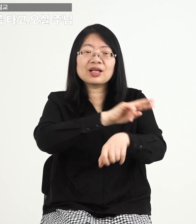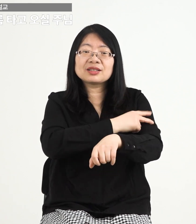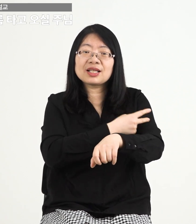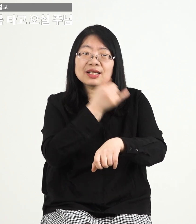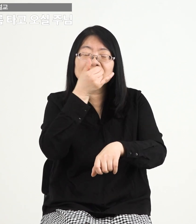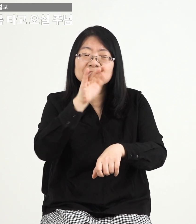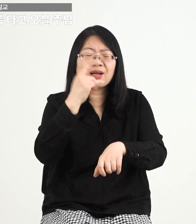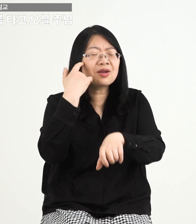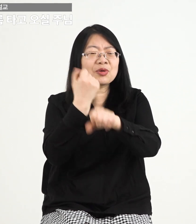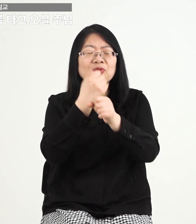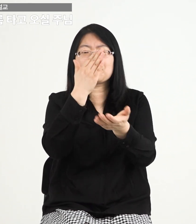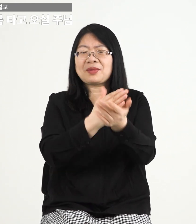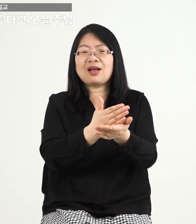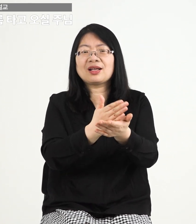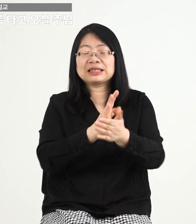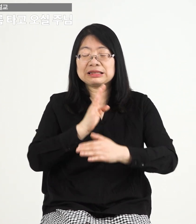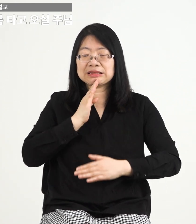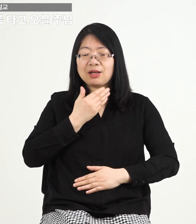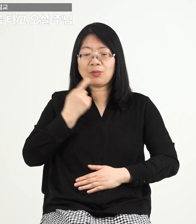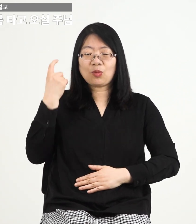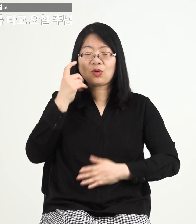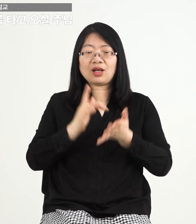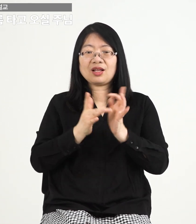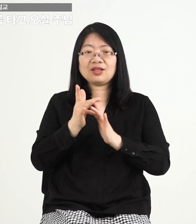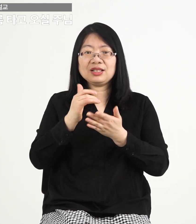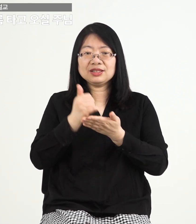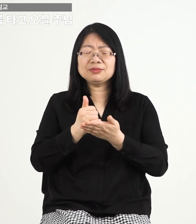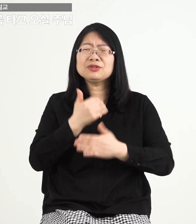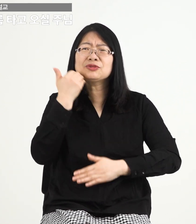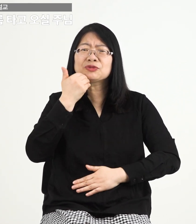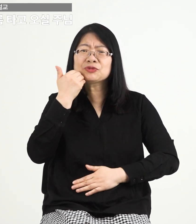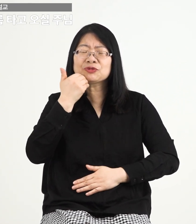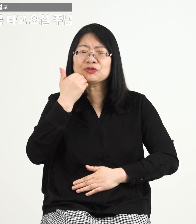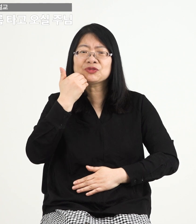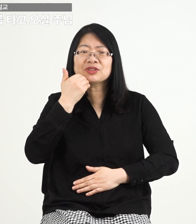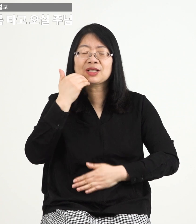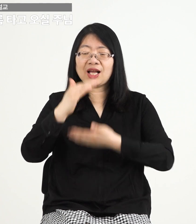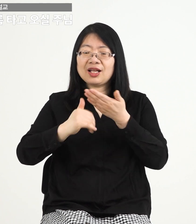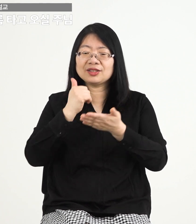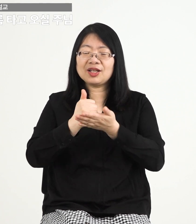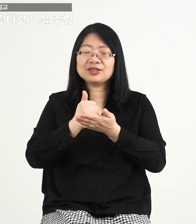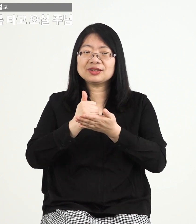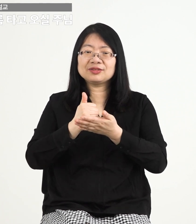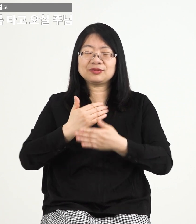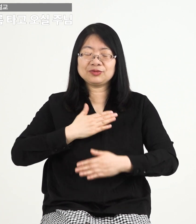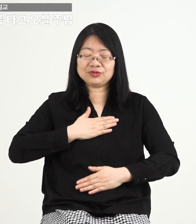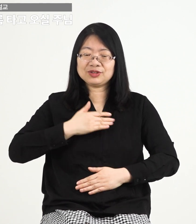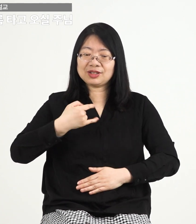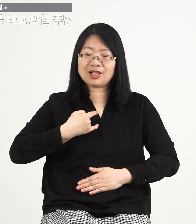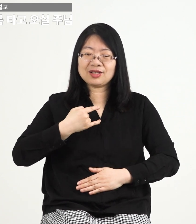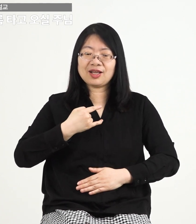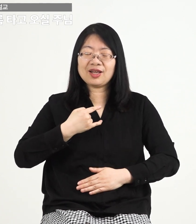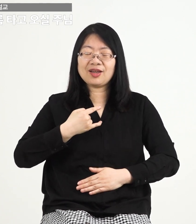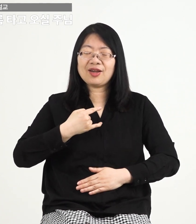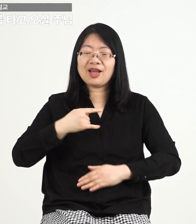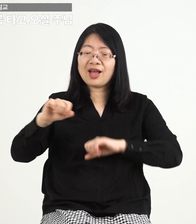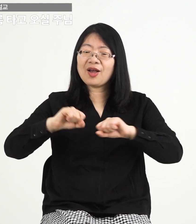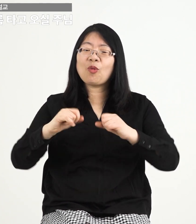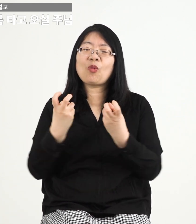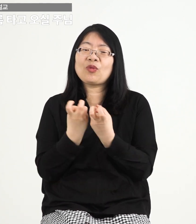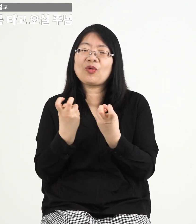없어요. 진짜 복음과 예수 그리스도는 어떤 분인가, 하나님은 우리에게 어떤 분인가,